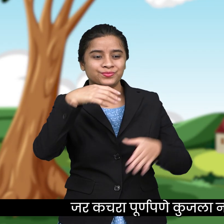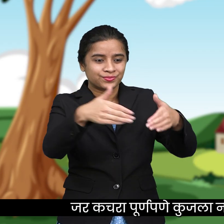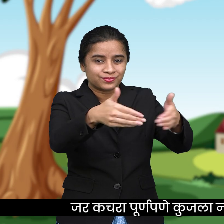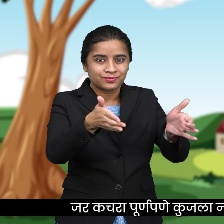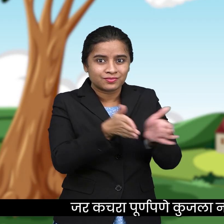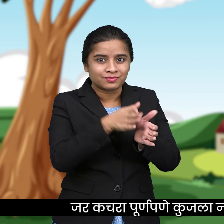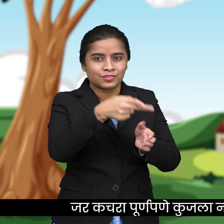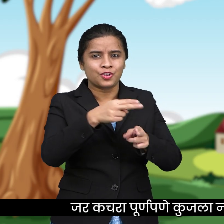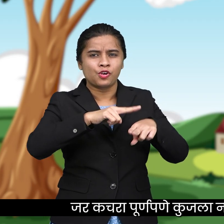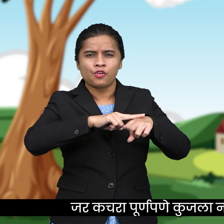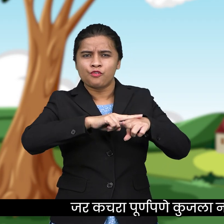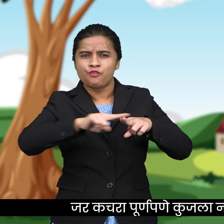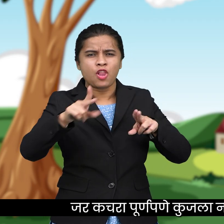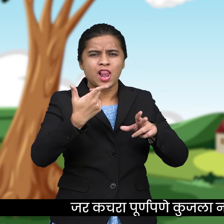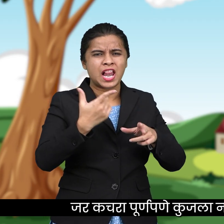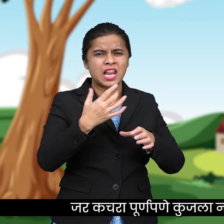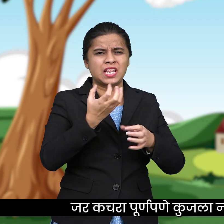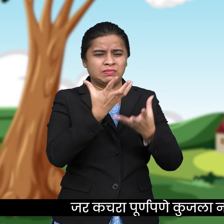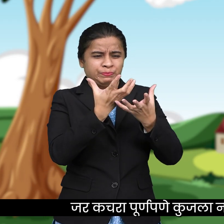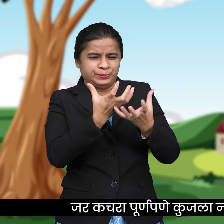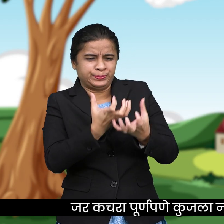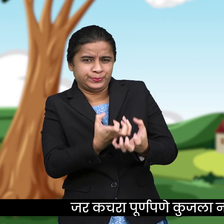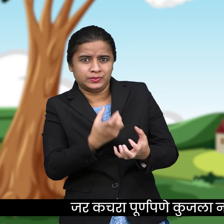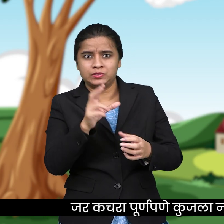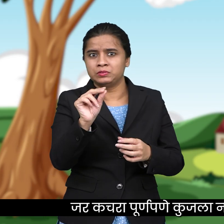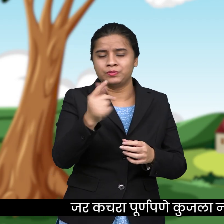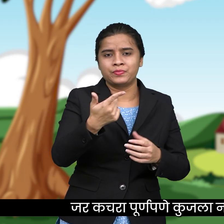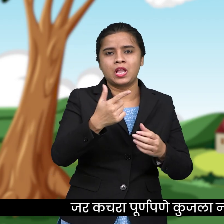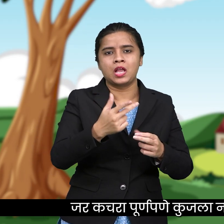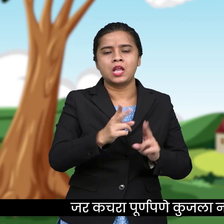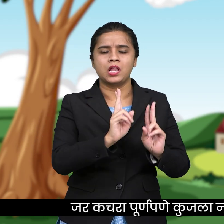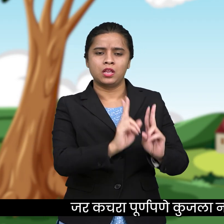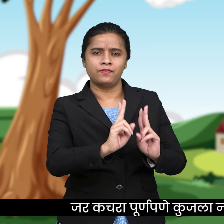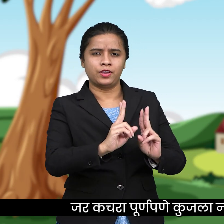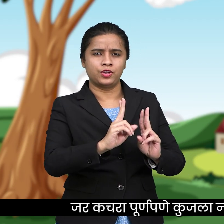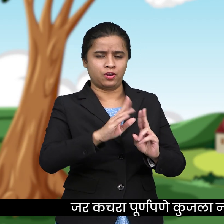जर कचरा पूर्णपणे कुजला नसेल तर तो आणखी काही दिवस राहू द्या.